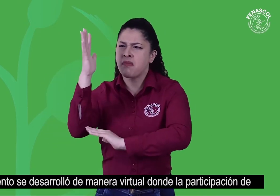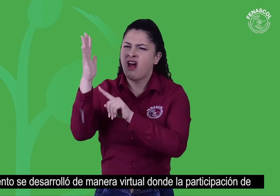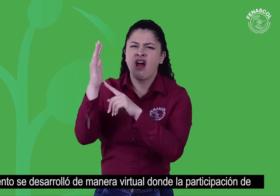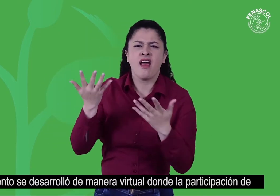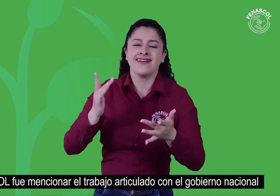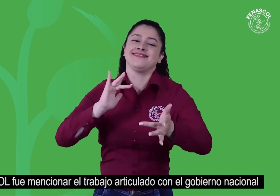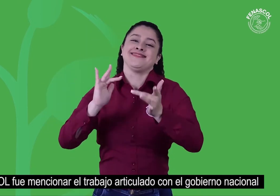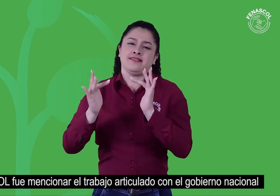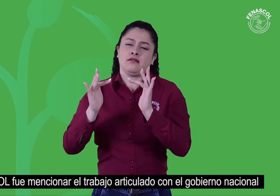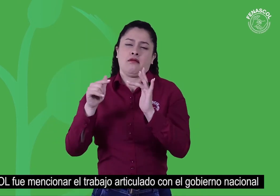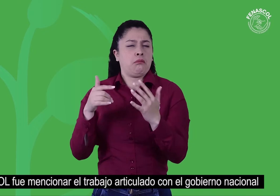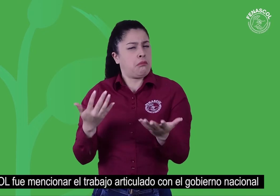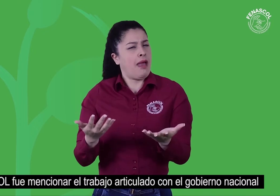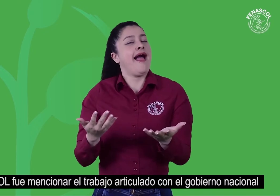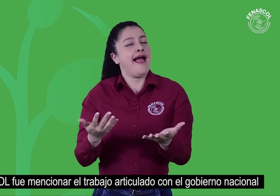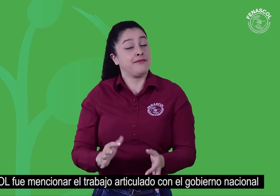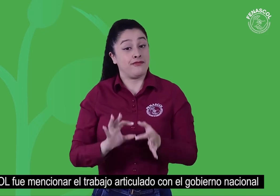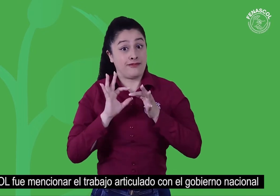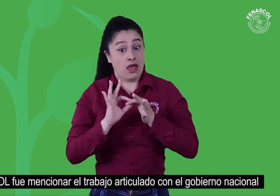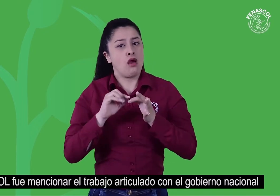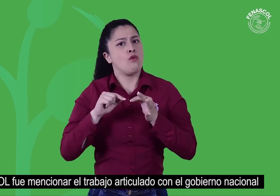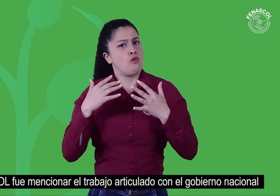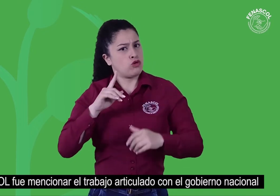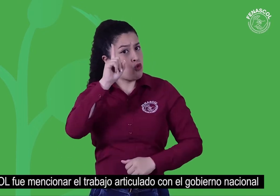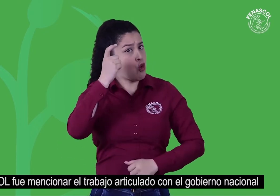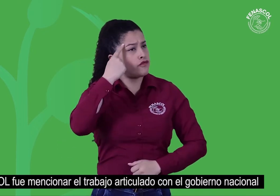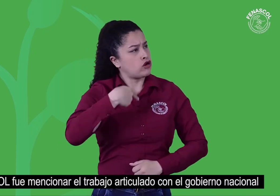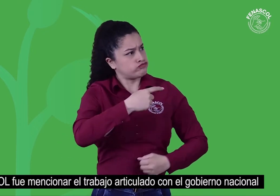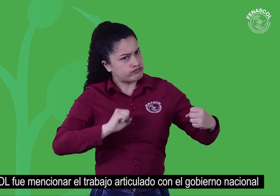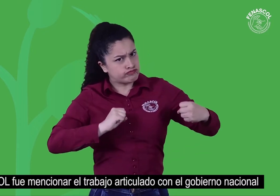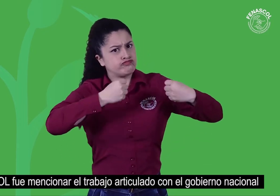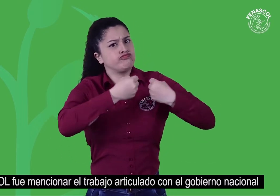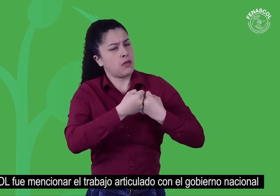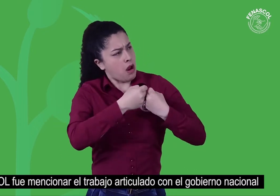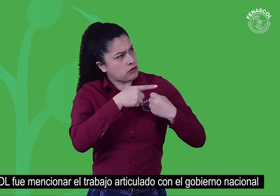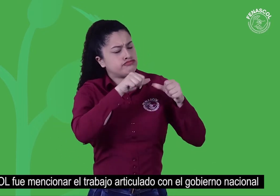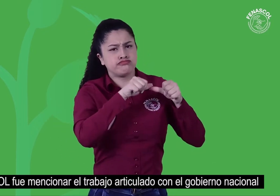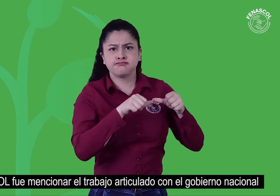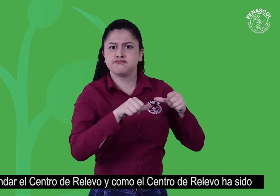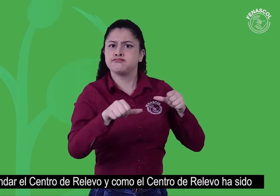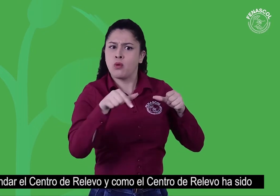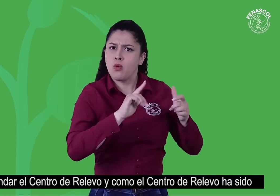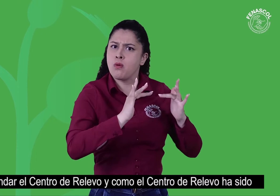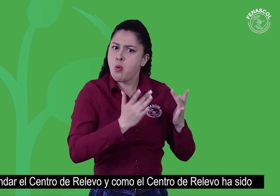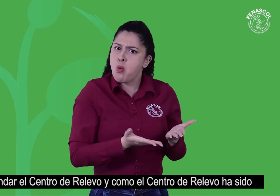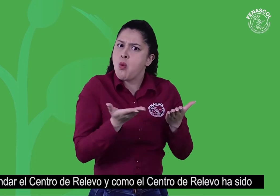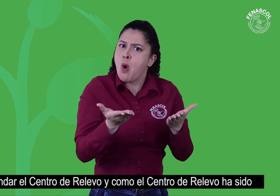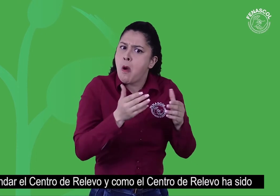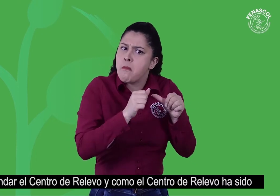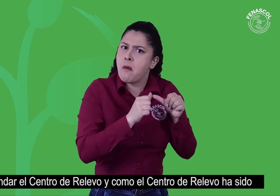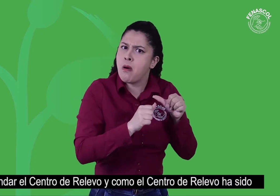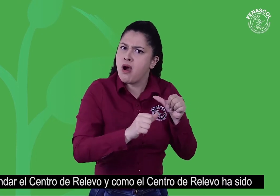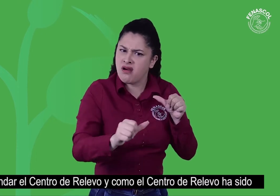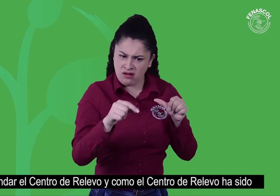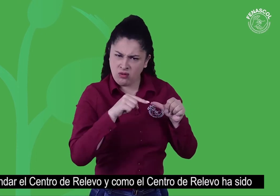la participación de FENASCOL fue mencionar el trabajo articulado con el Gobierno Nacional para brindar el